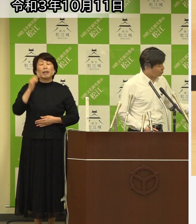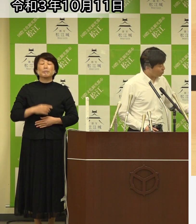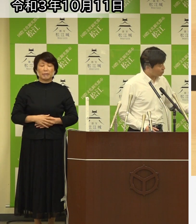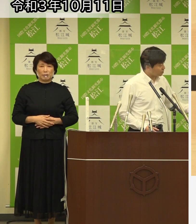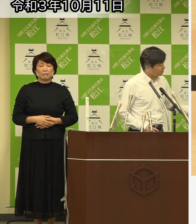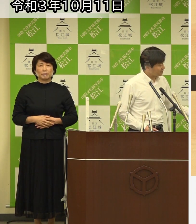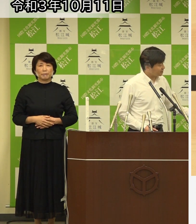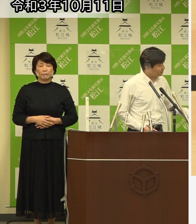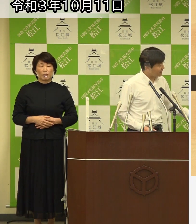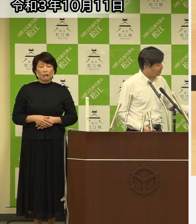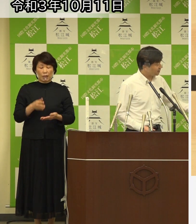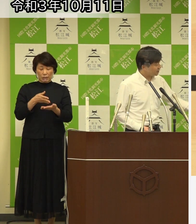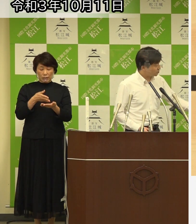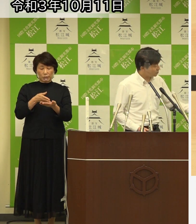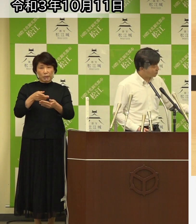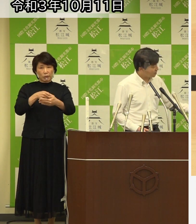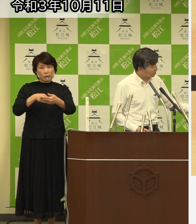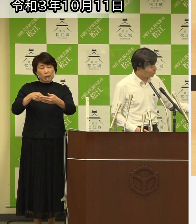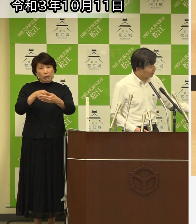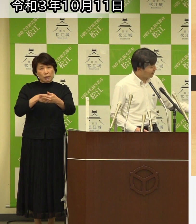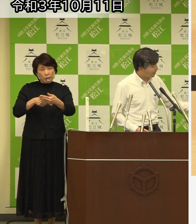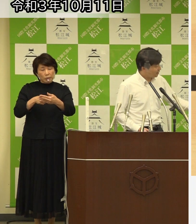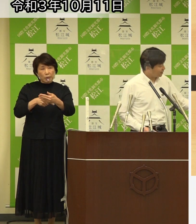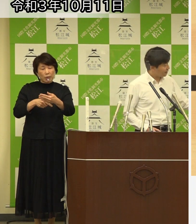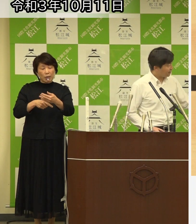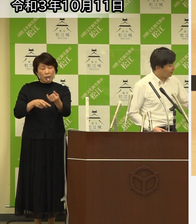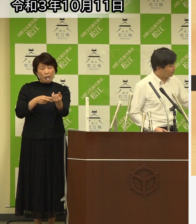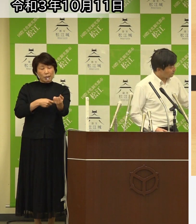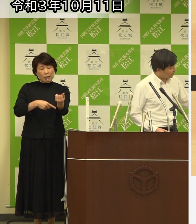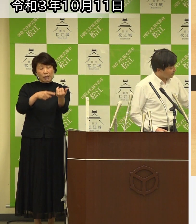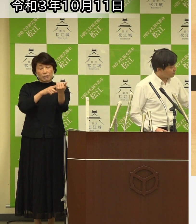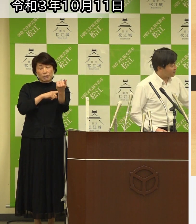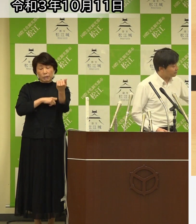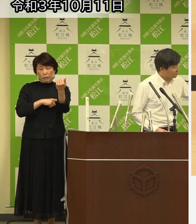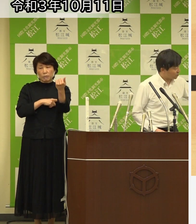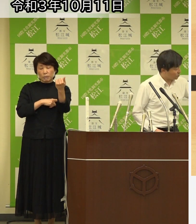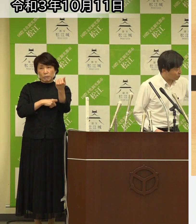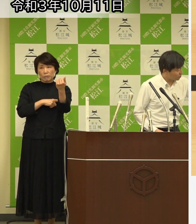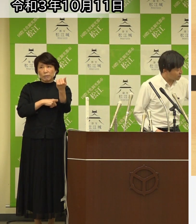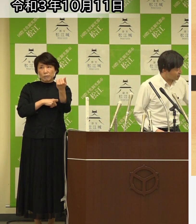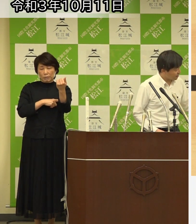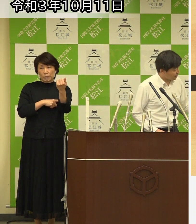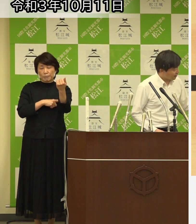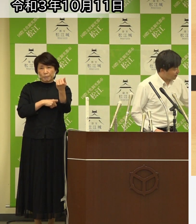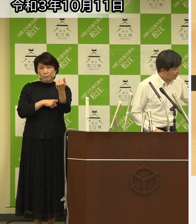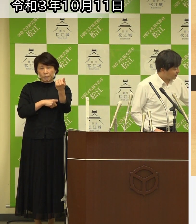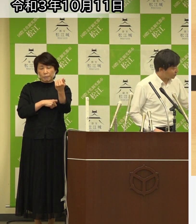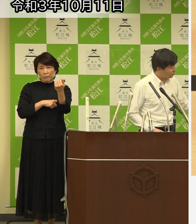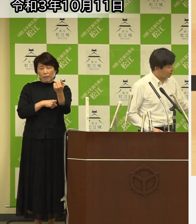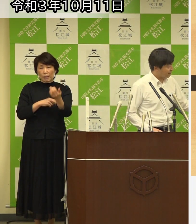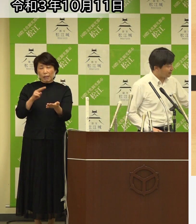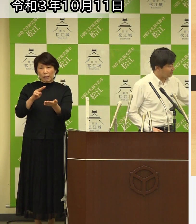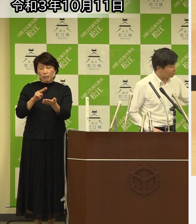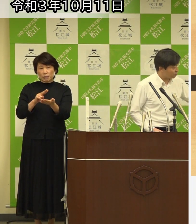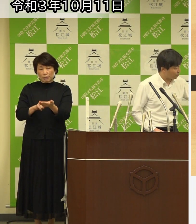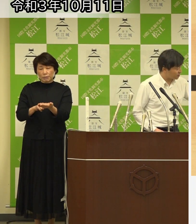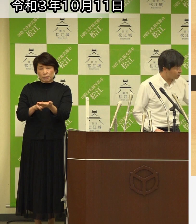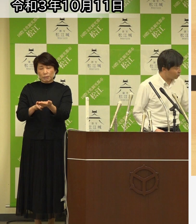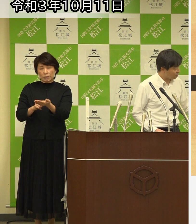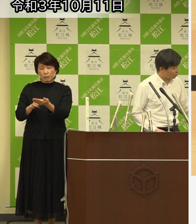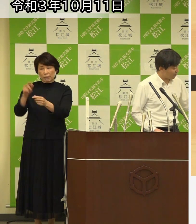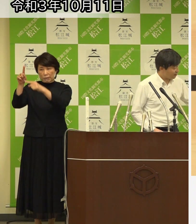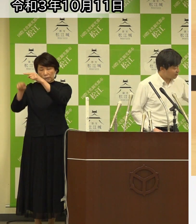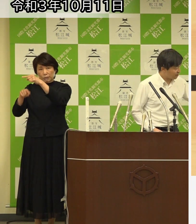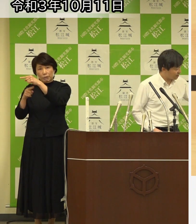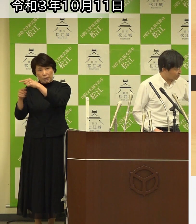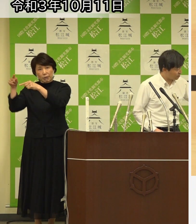明内容としましては、原子力規制庁から、島根原発2号機の審査結果、内閣府から原子力防災